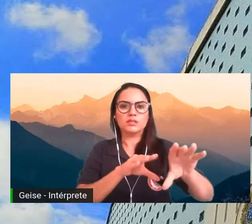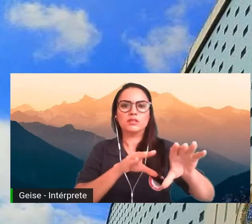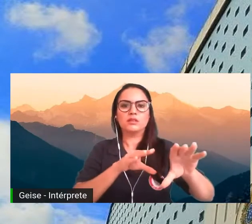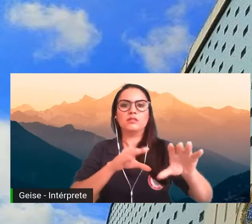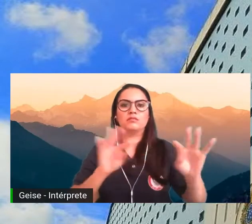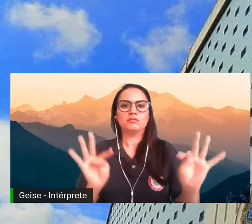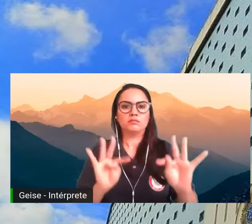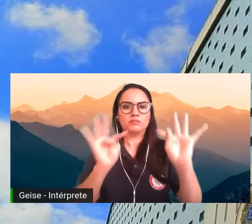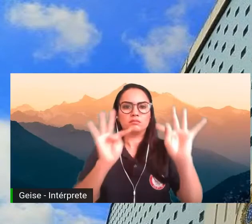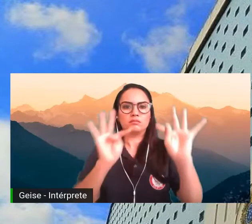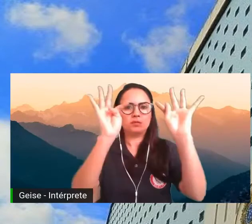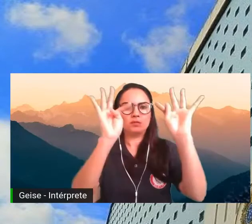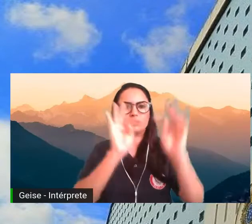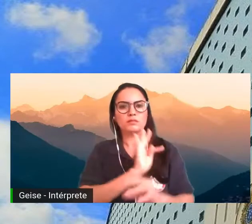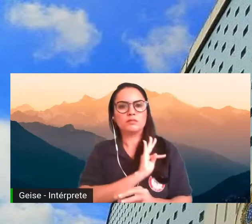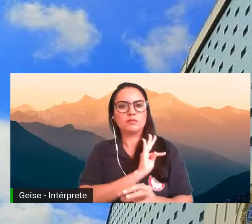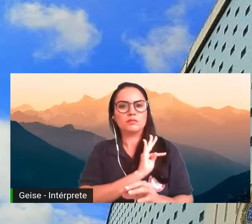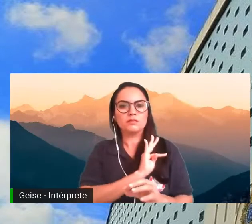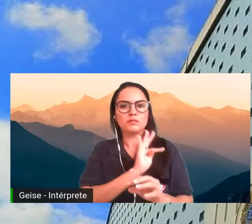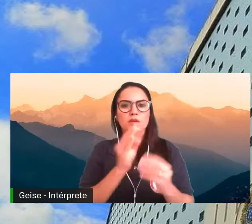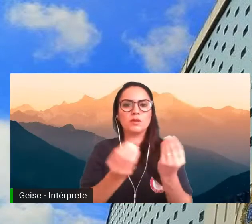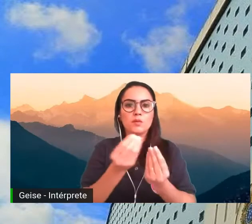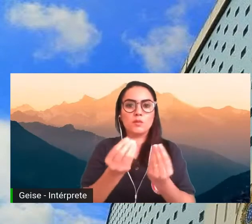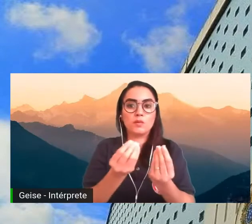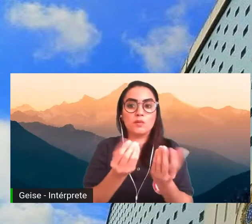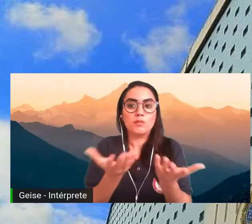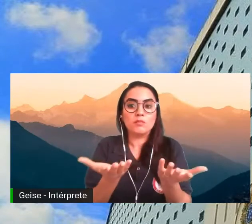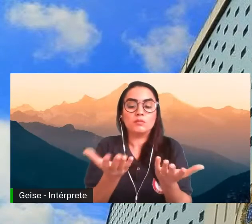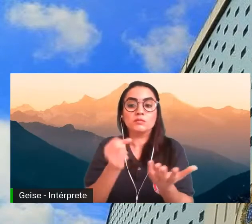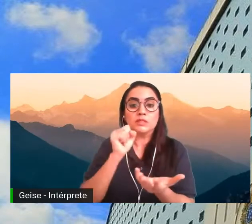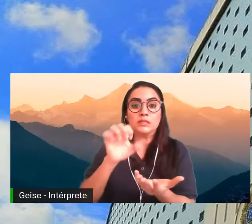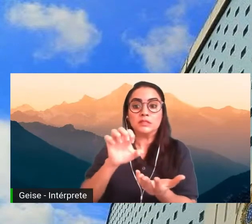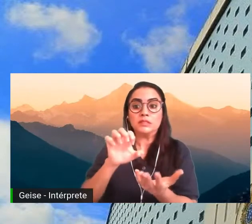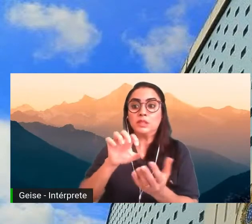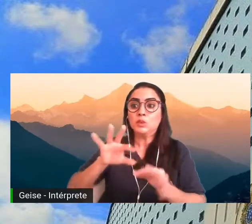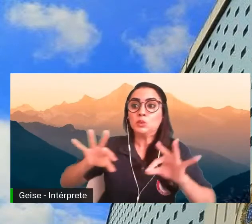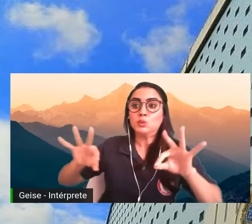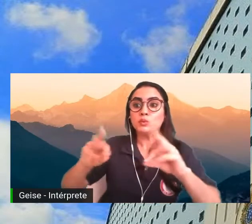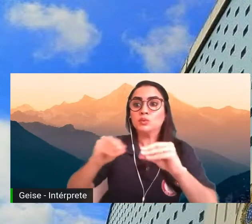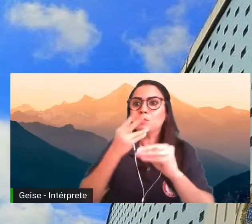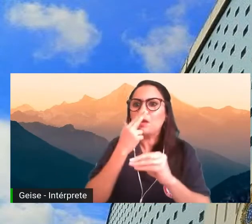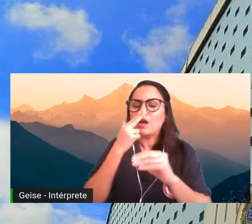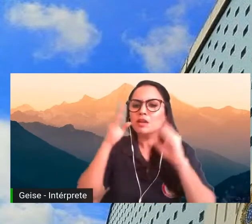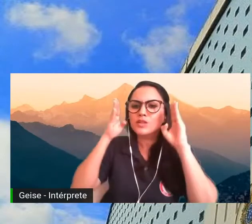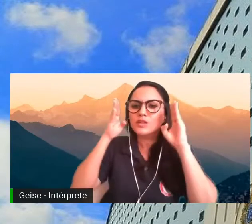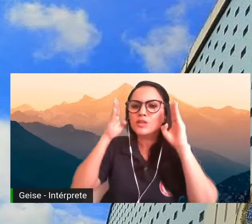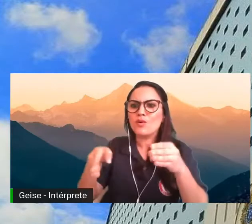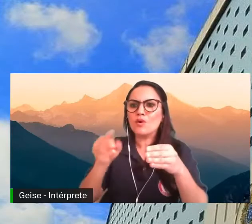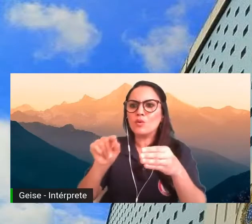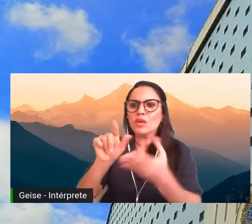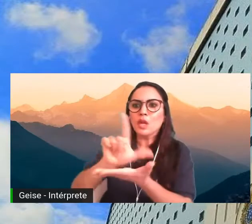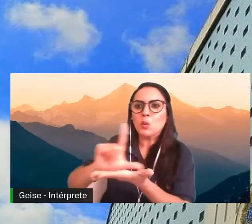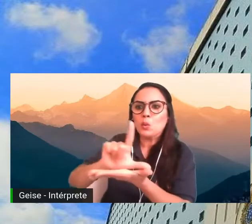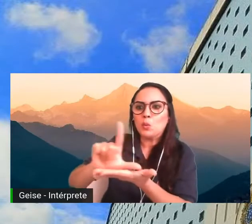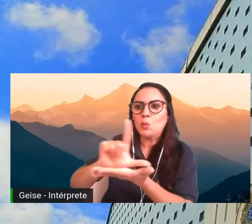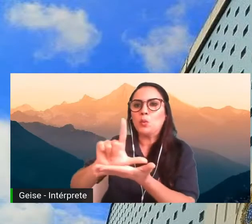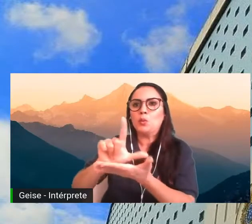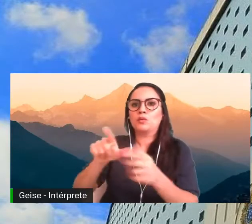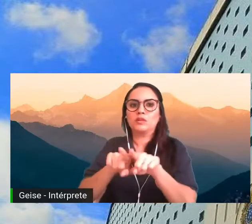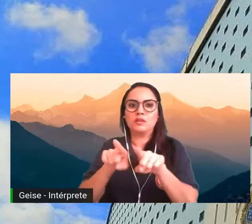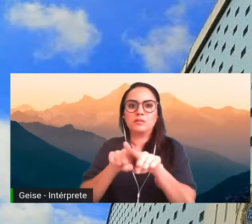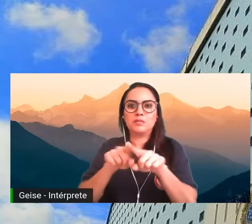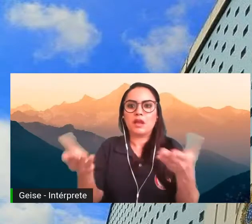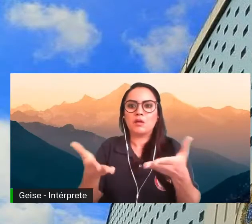em favor do lucro, do rentismo, da desigualdade extrema que vivemos no Brasil, das armas